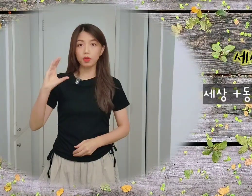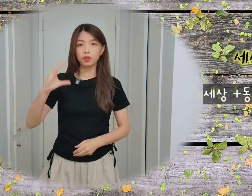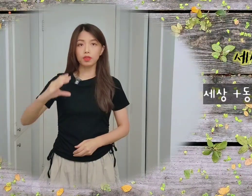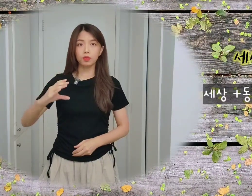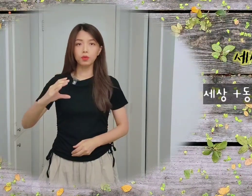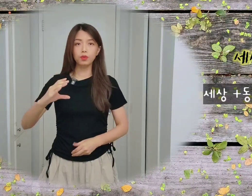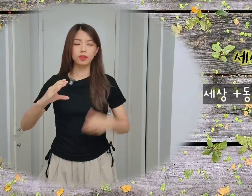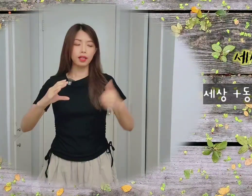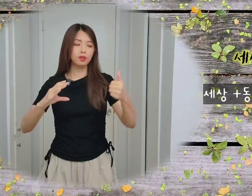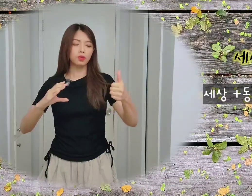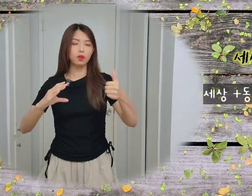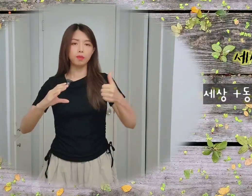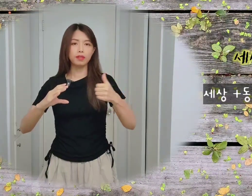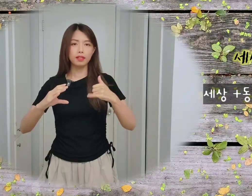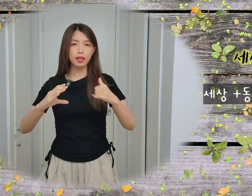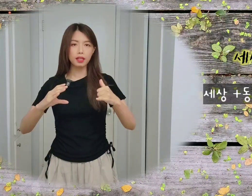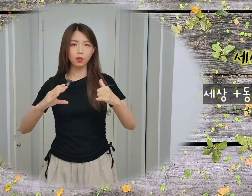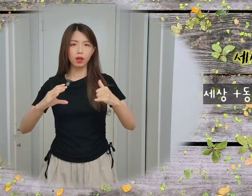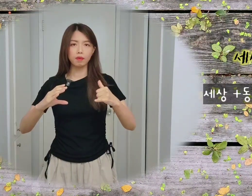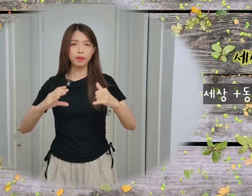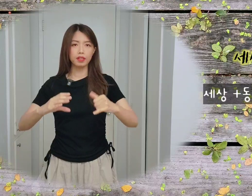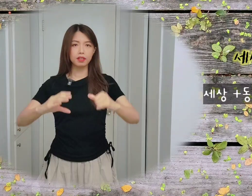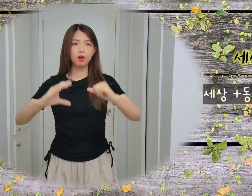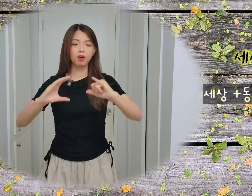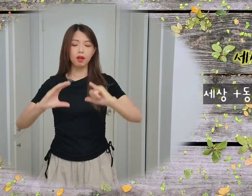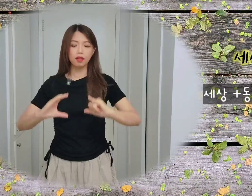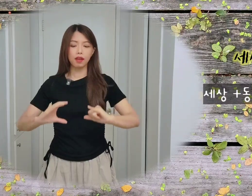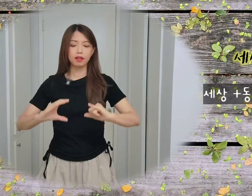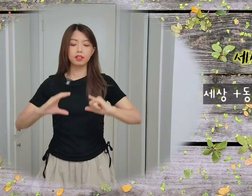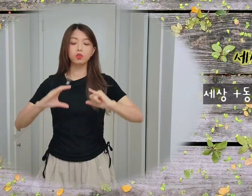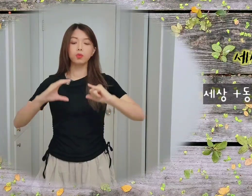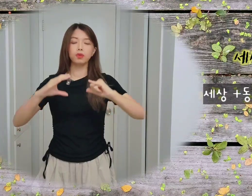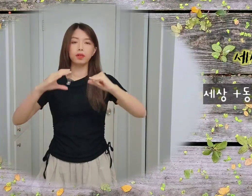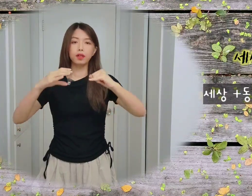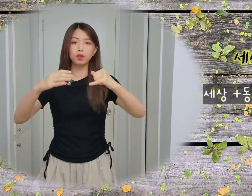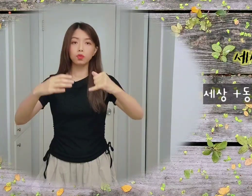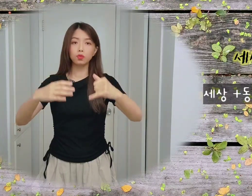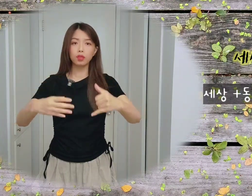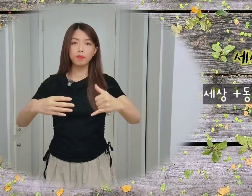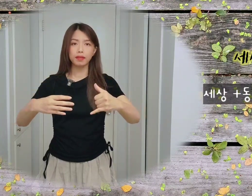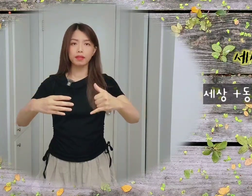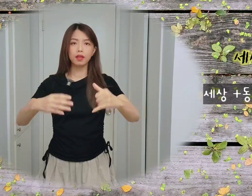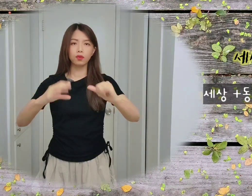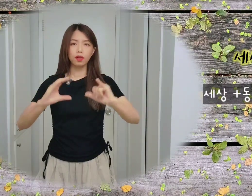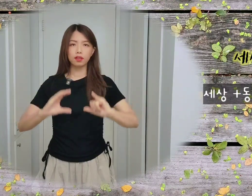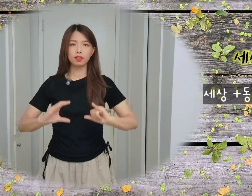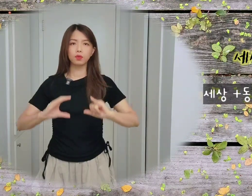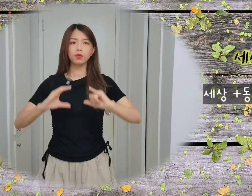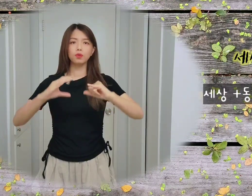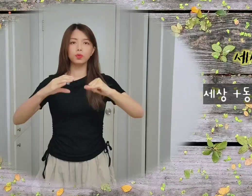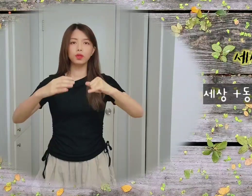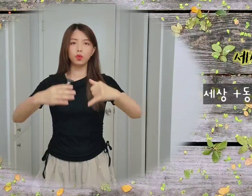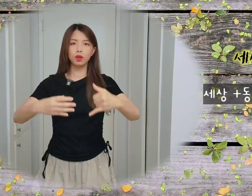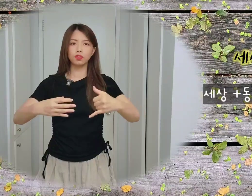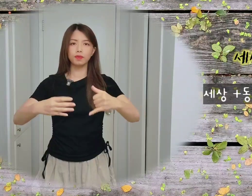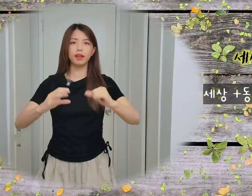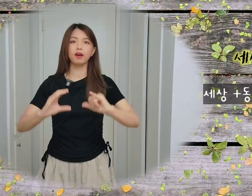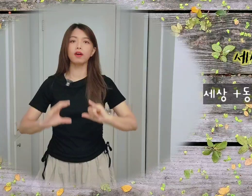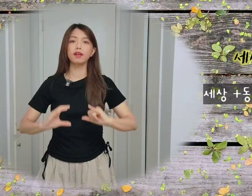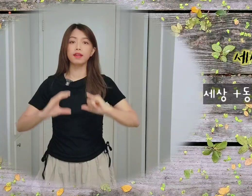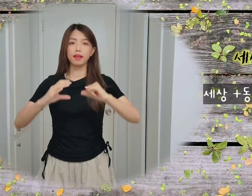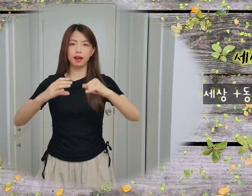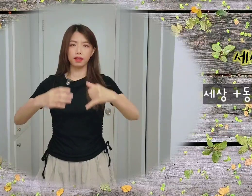살짝 오므려 주시고 다른 손은 엄지랑 새끼손가락만 펴셔서 내가 지구본을 둥글게 만진다고 생각하시고 손을